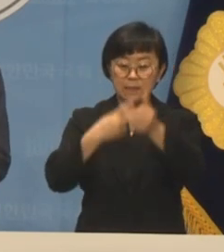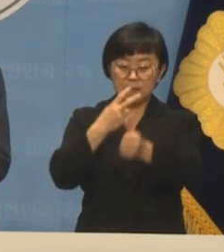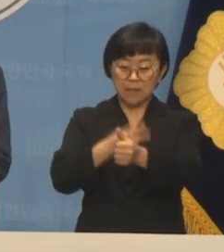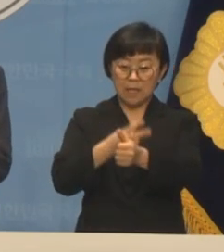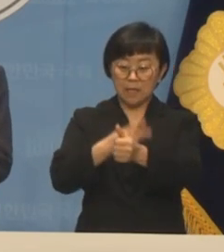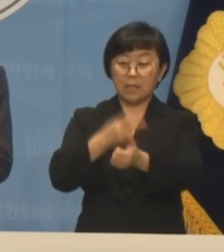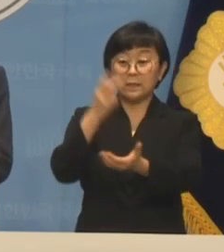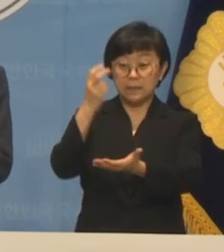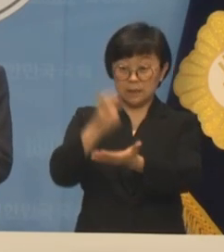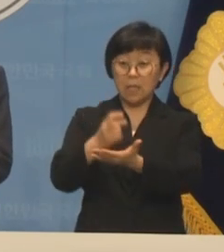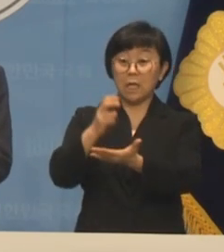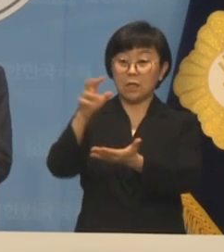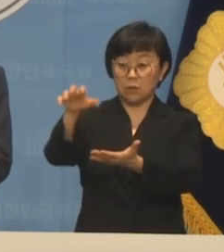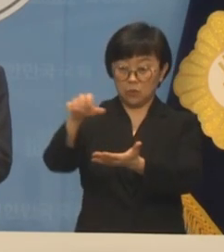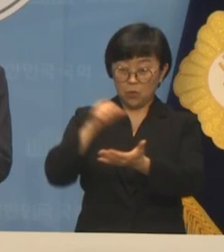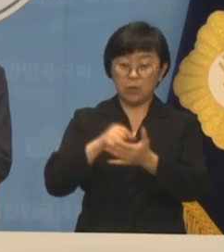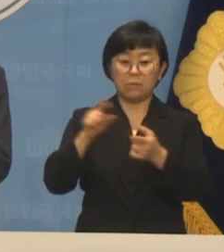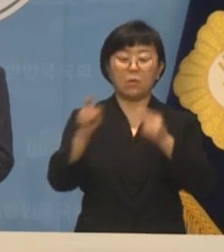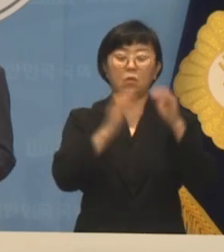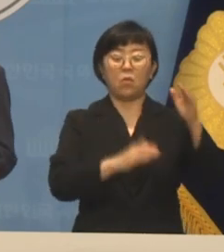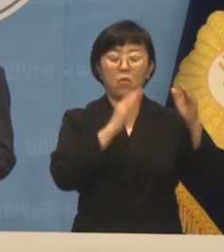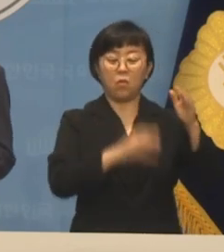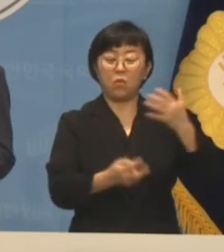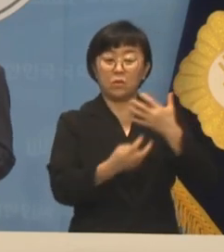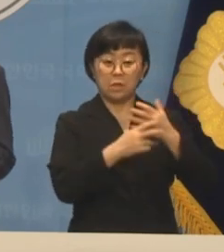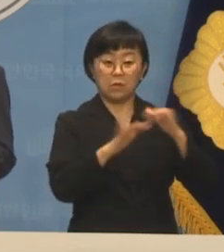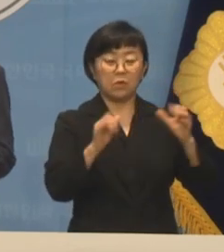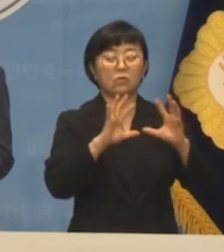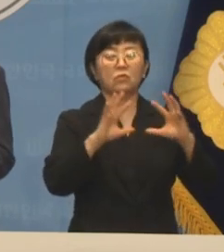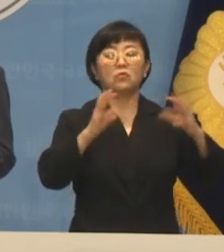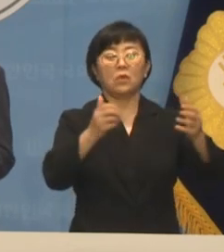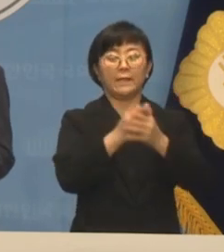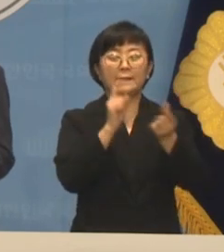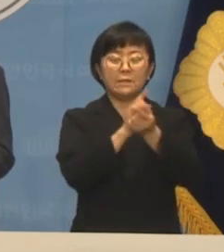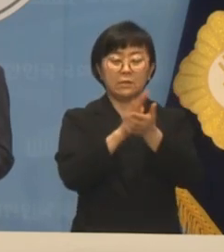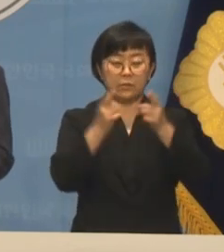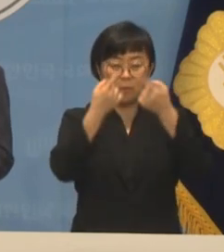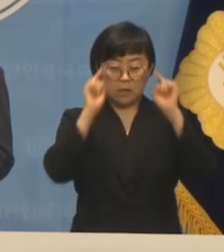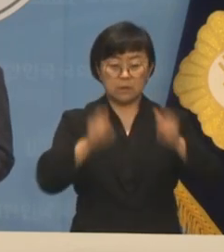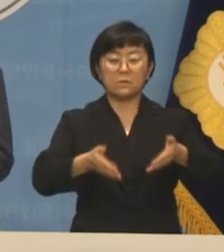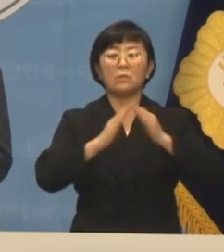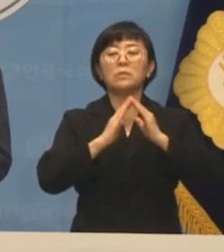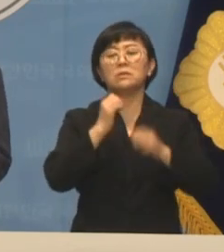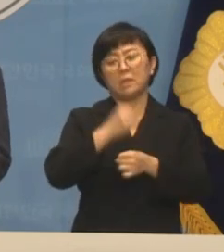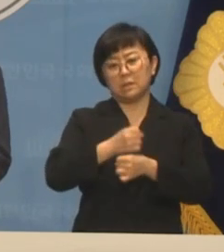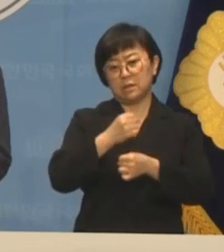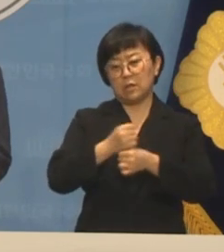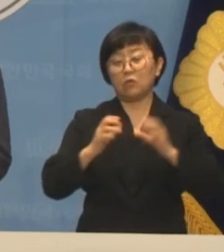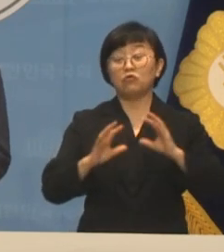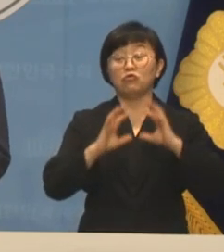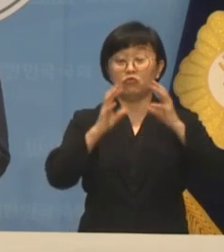필요한 공공 의료 인력을 국가가 직접 대학을 설립해서 만들자고 하는